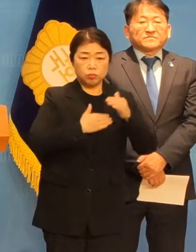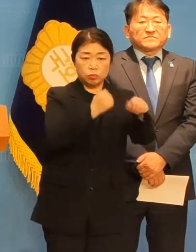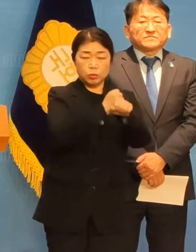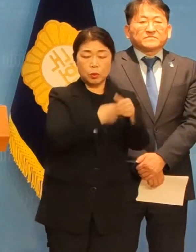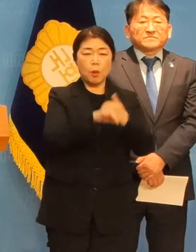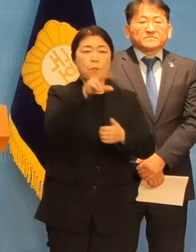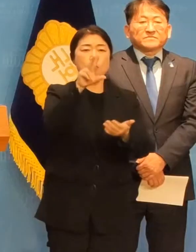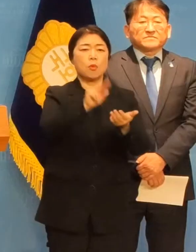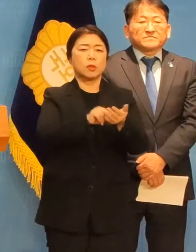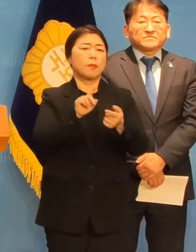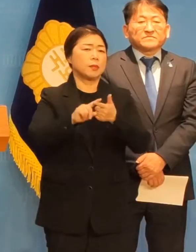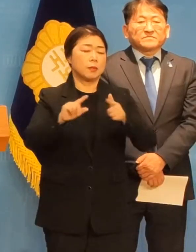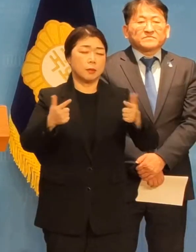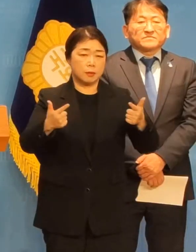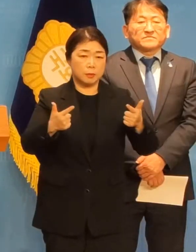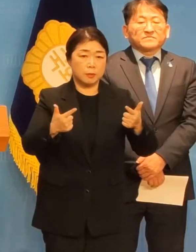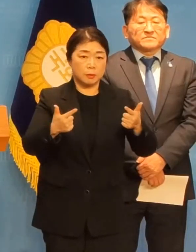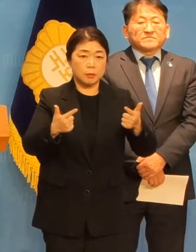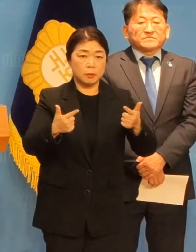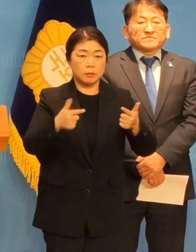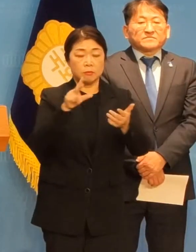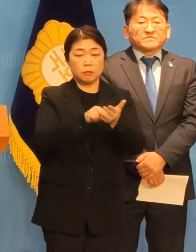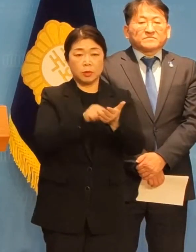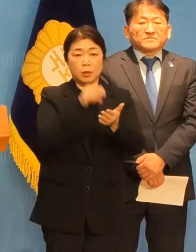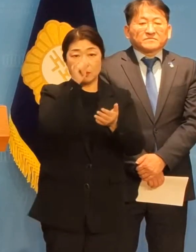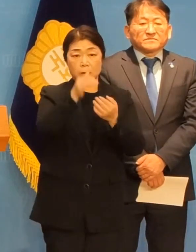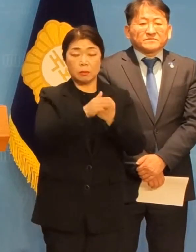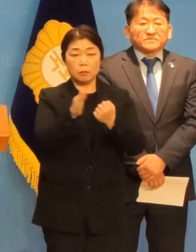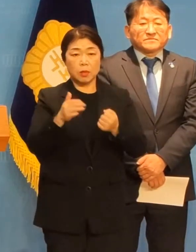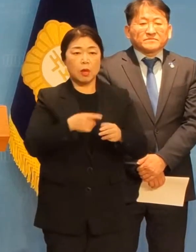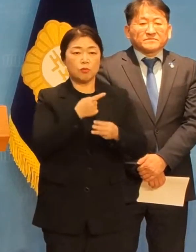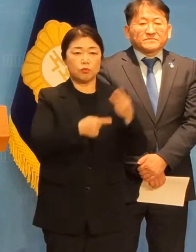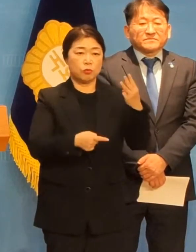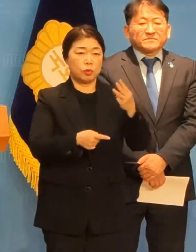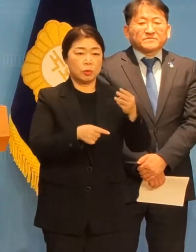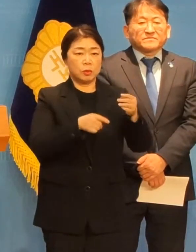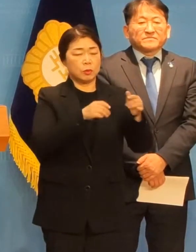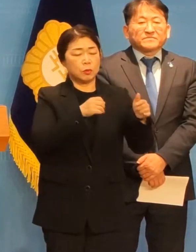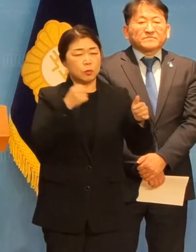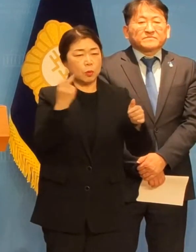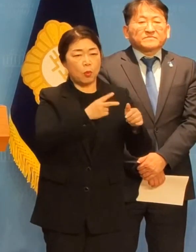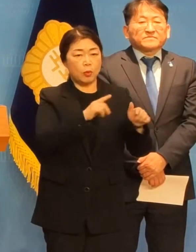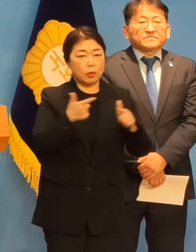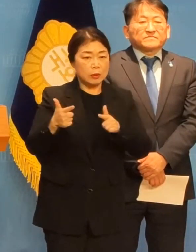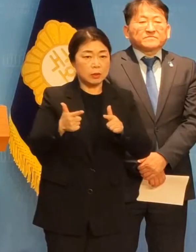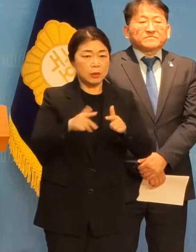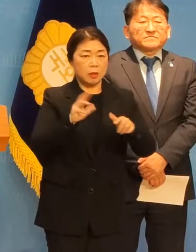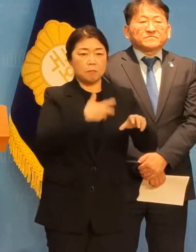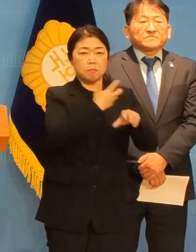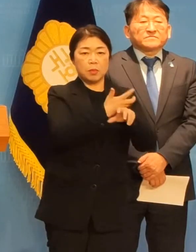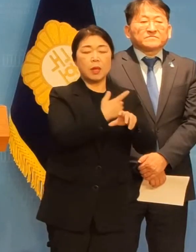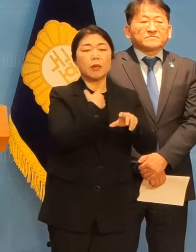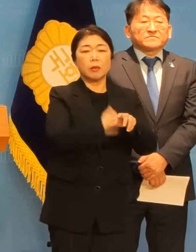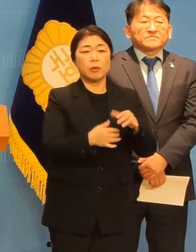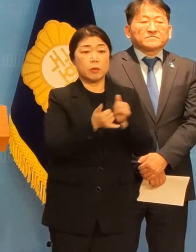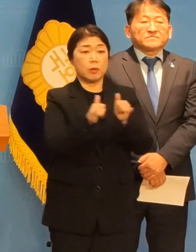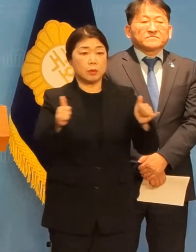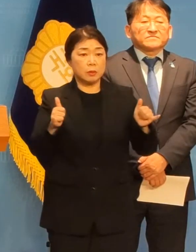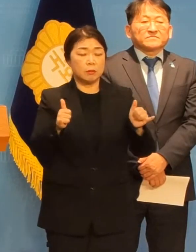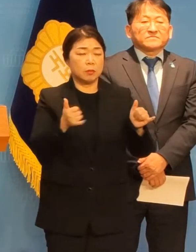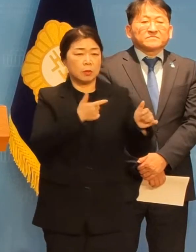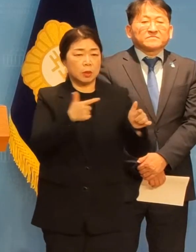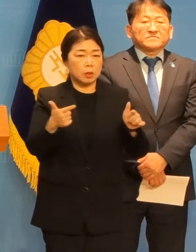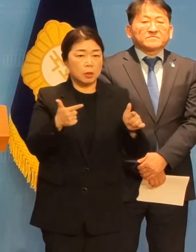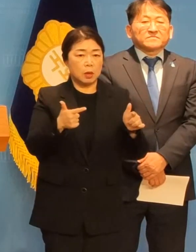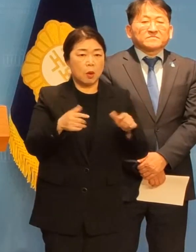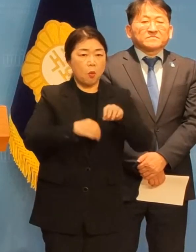그 목적에 부합하지 못하는 요소가 있을 수 있어서 윤석열 등 내란 일당에게 오히려 도움을 줄 수 있는 요소도 있을 수